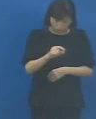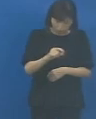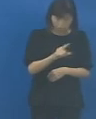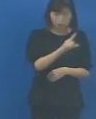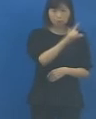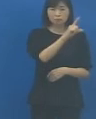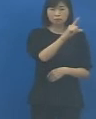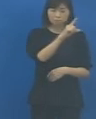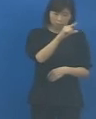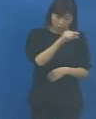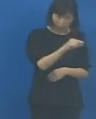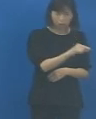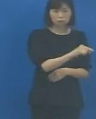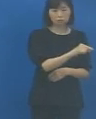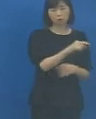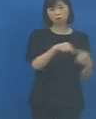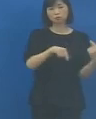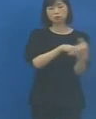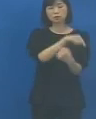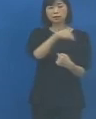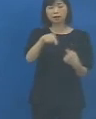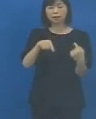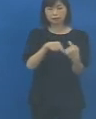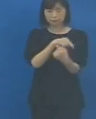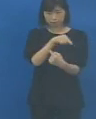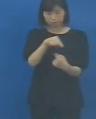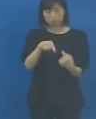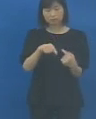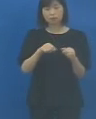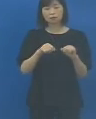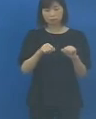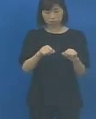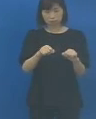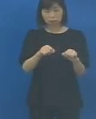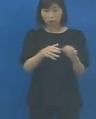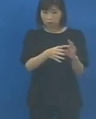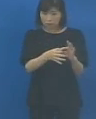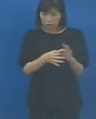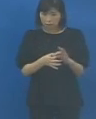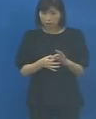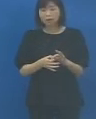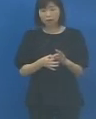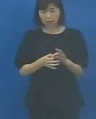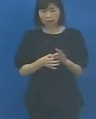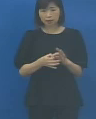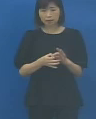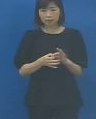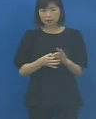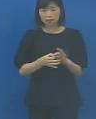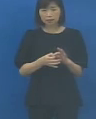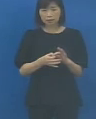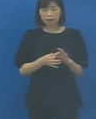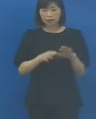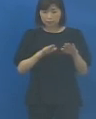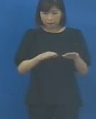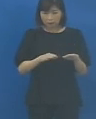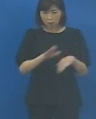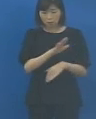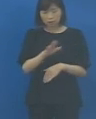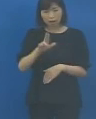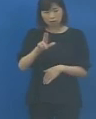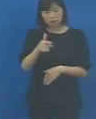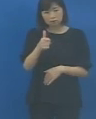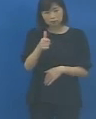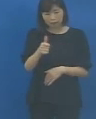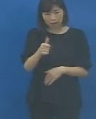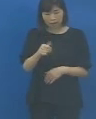、こういうことを繰り返してやっていくことで時間を稼いで、今のデルタ株の流